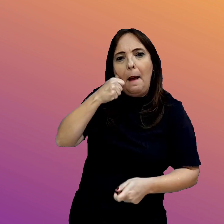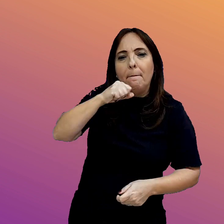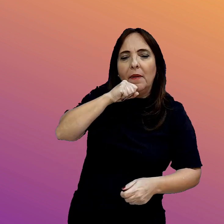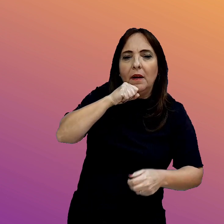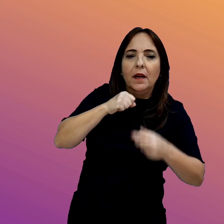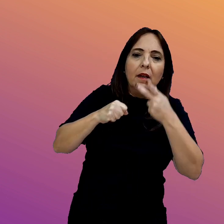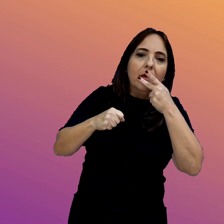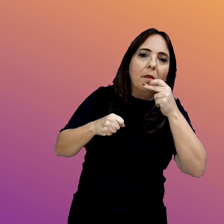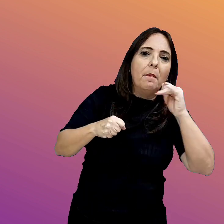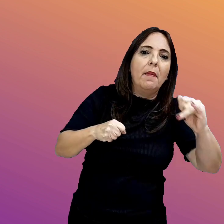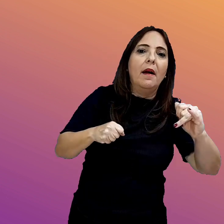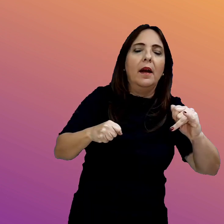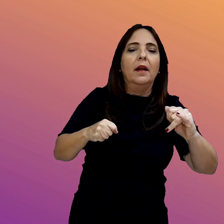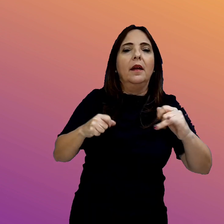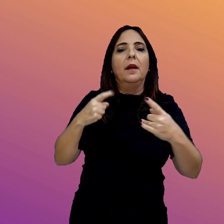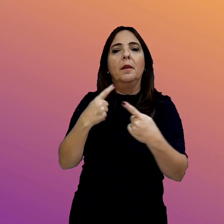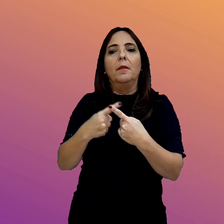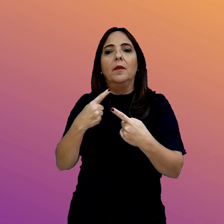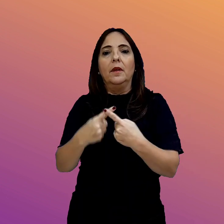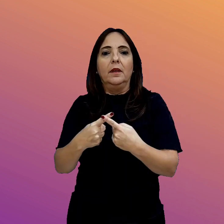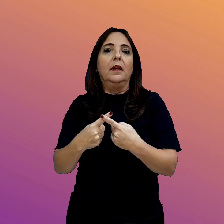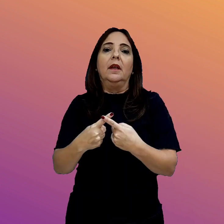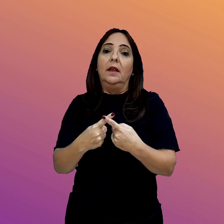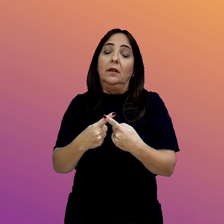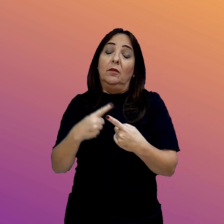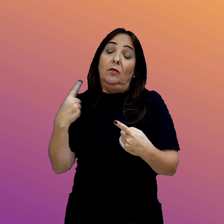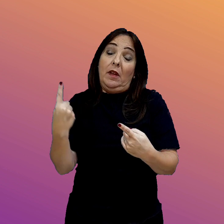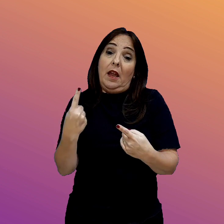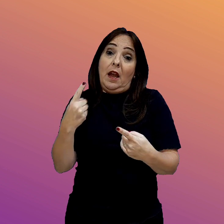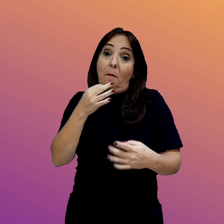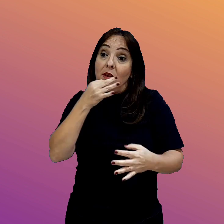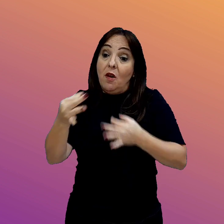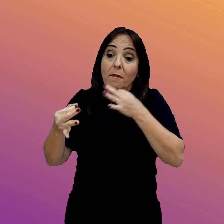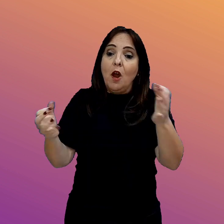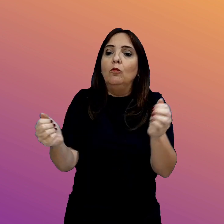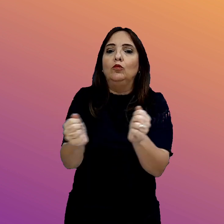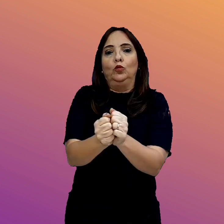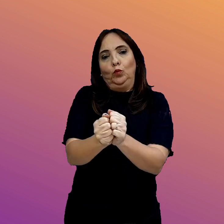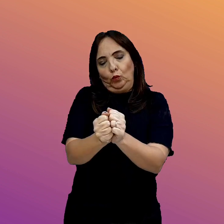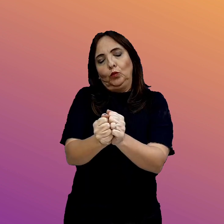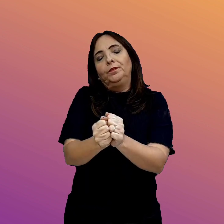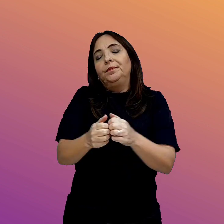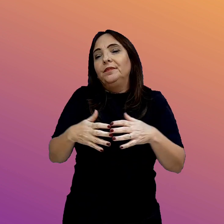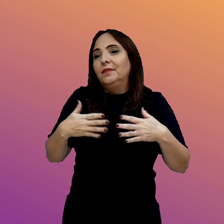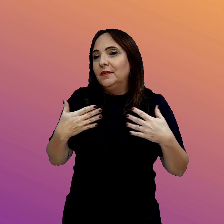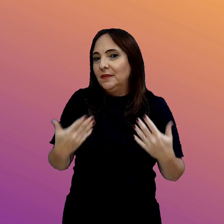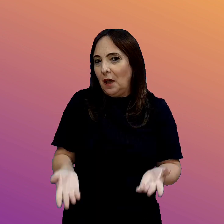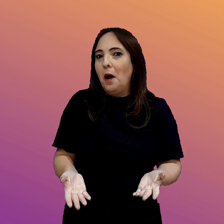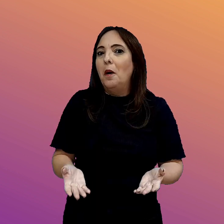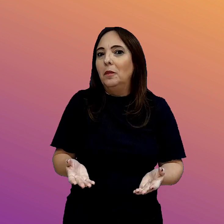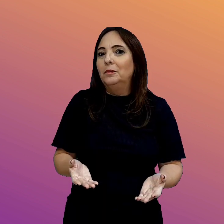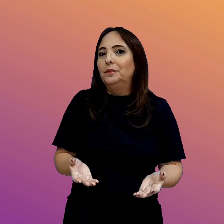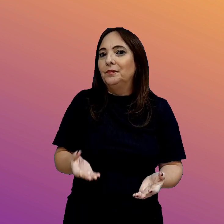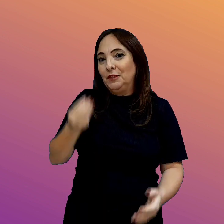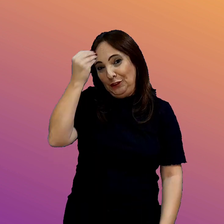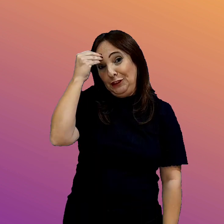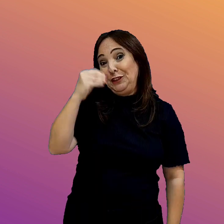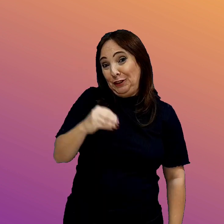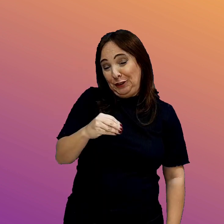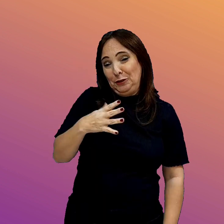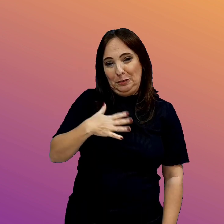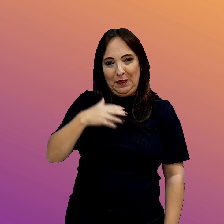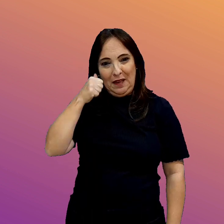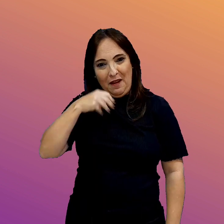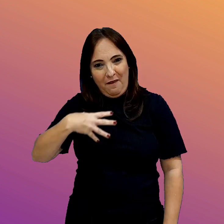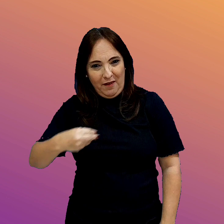falou, deixa para lá, porque o que um quer, o outro decide também. Então, ela acabou desistindo,